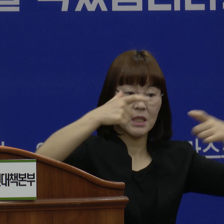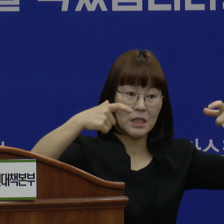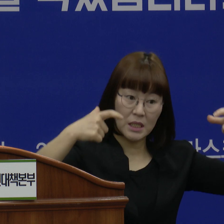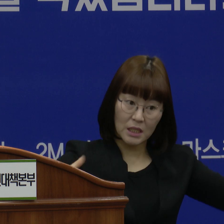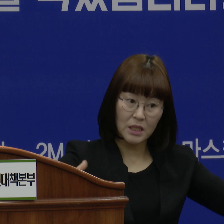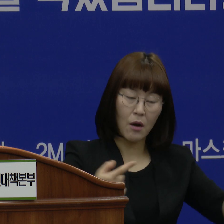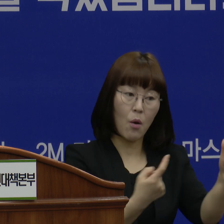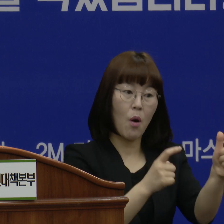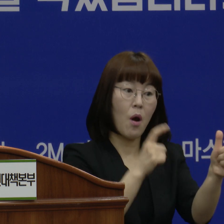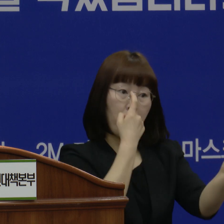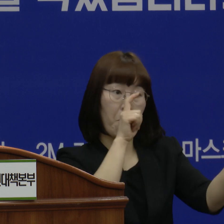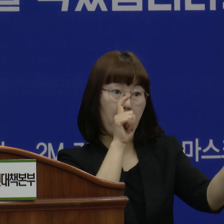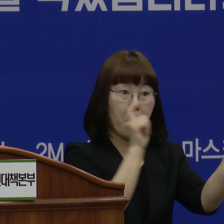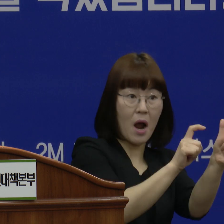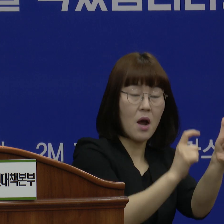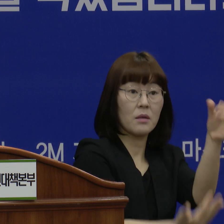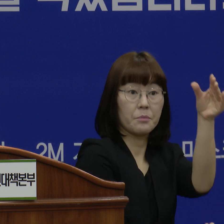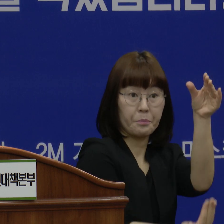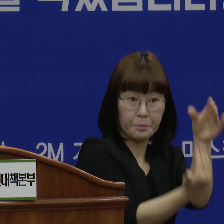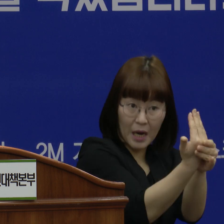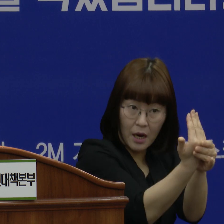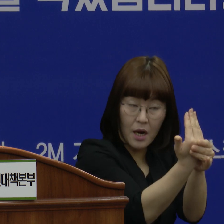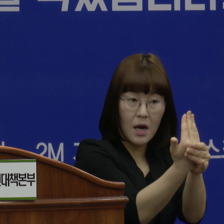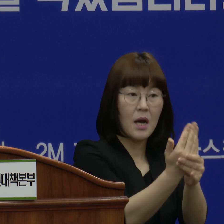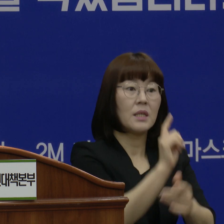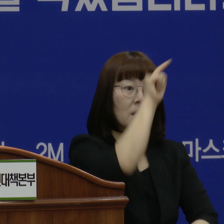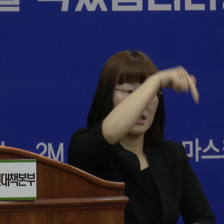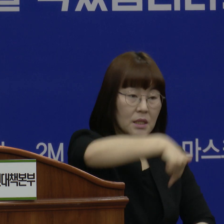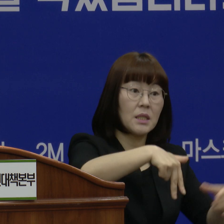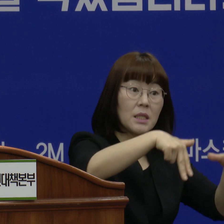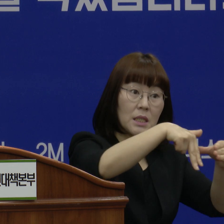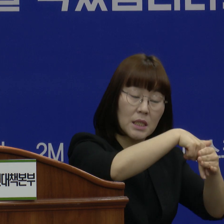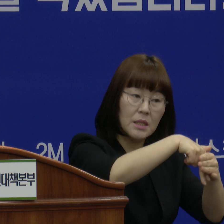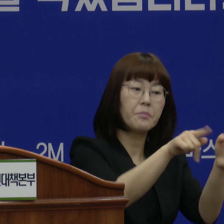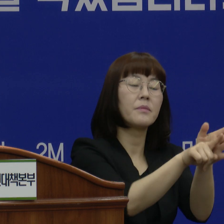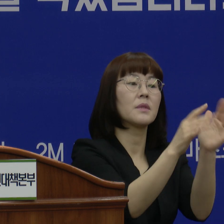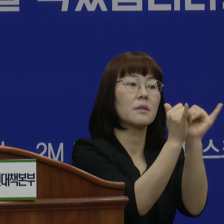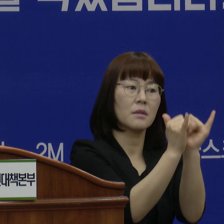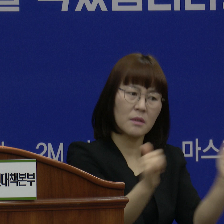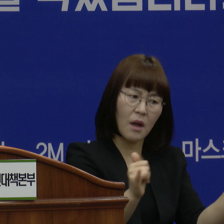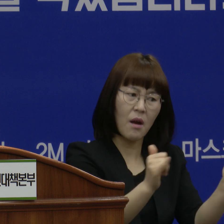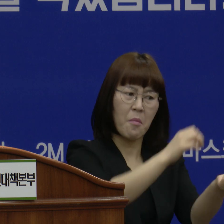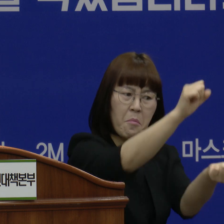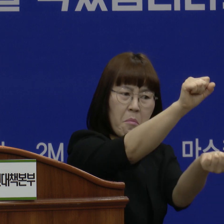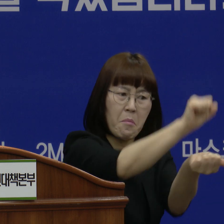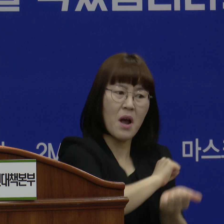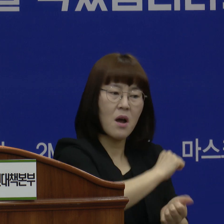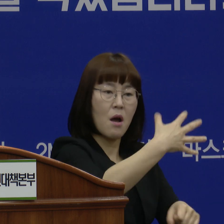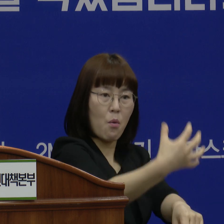코로나19 확진자가 발생하여 신천지 교인을 중심으로 한 대규모 유행 사례가